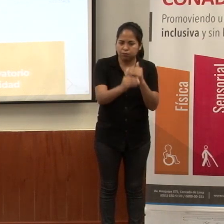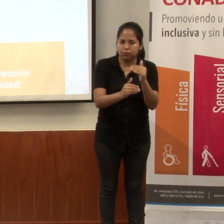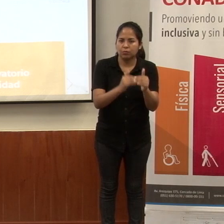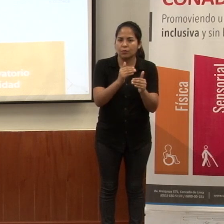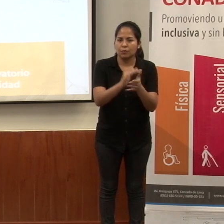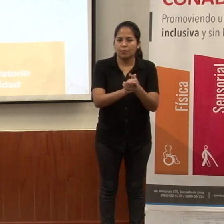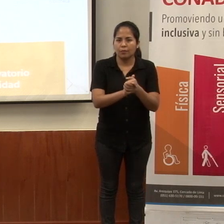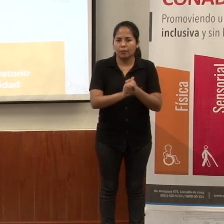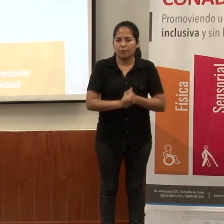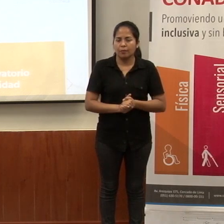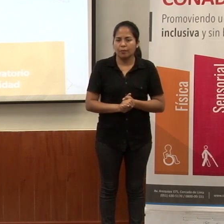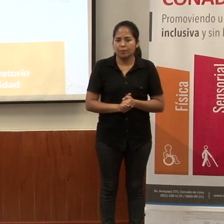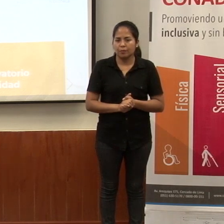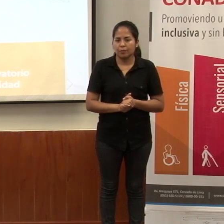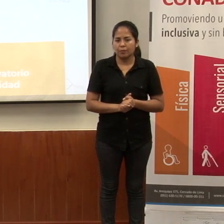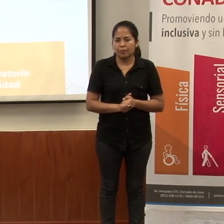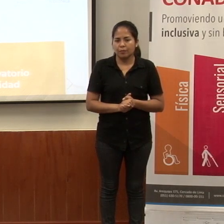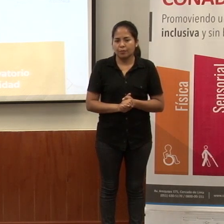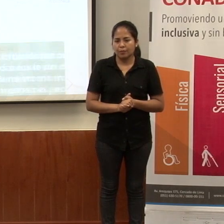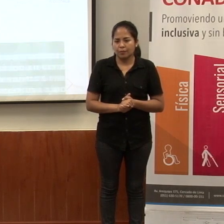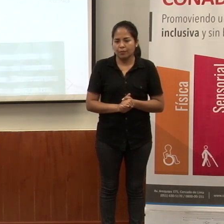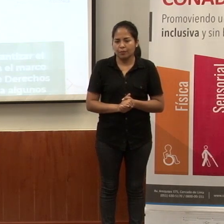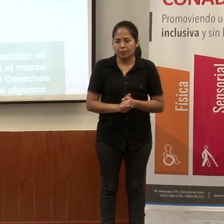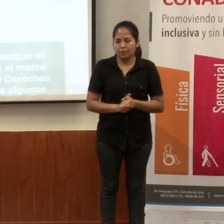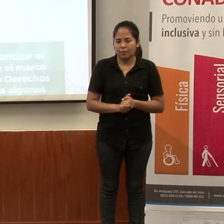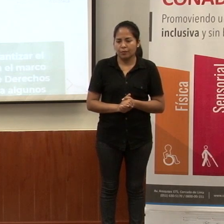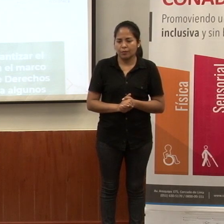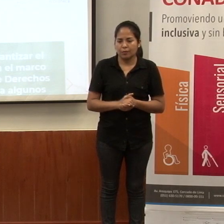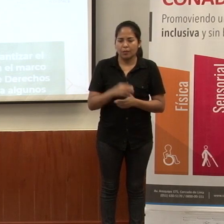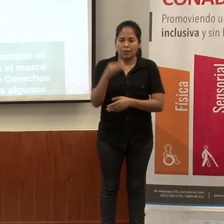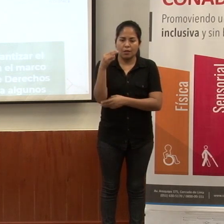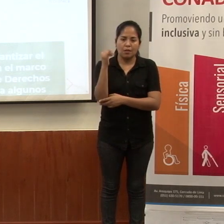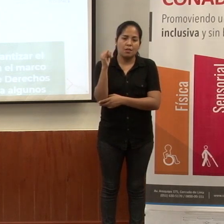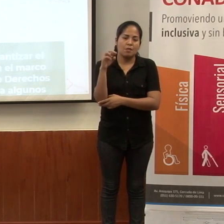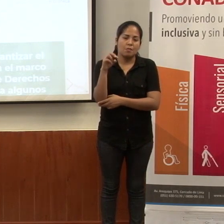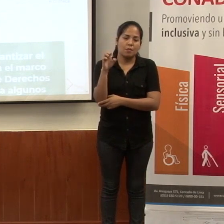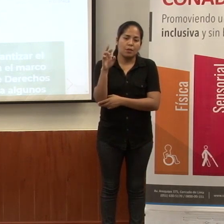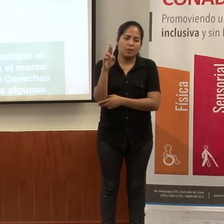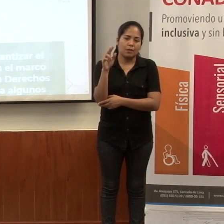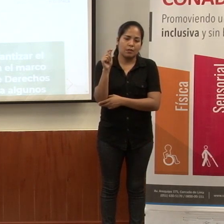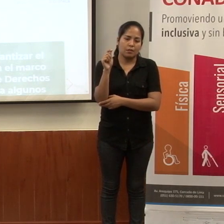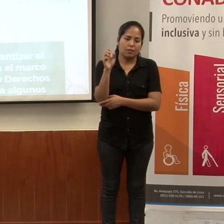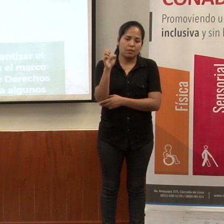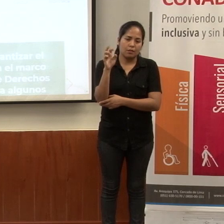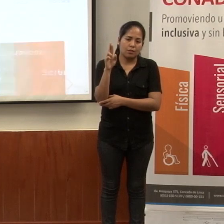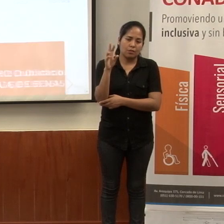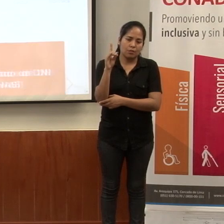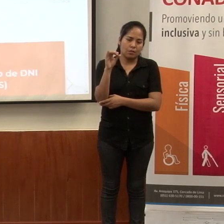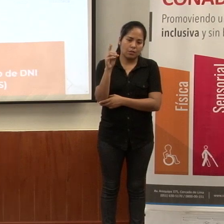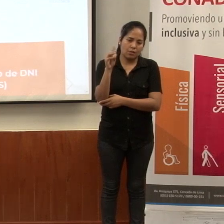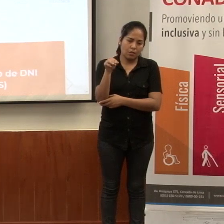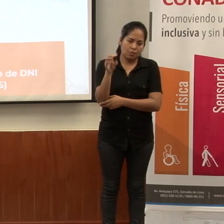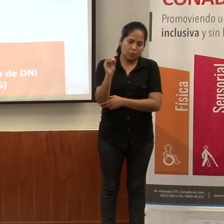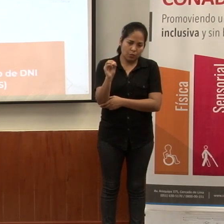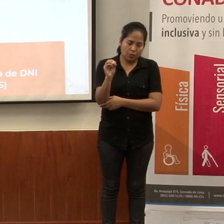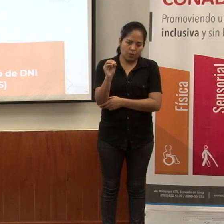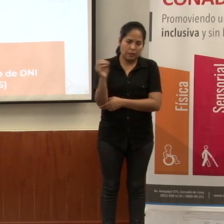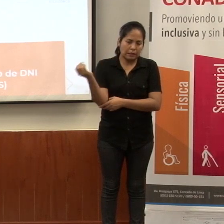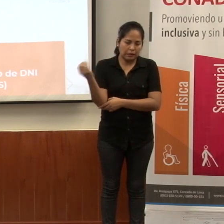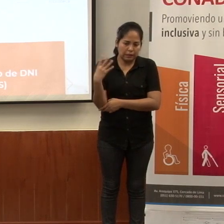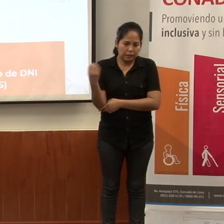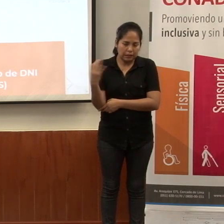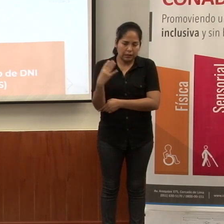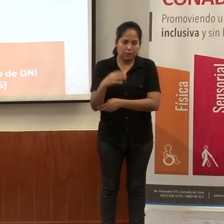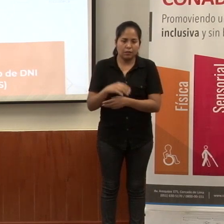las cifras que el Instituto Nacional de Salud Materno-Perinatal, conocida como la maternidad en Lima, nos dice de que de